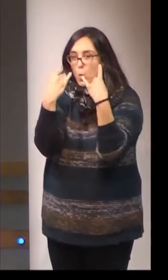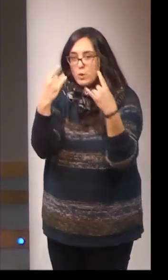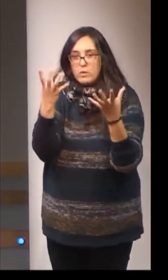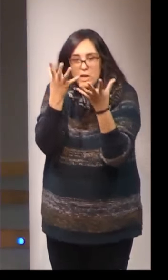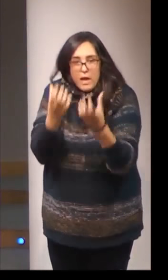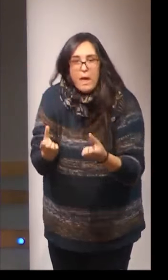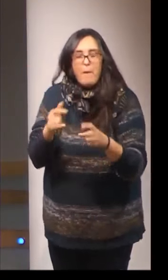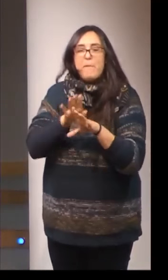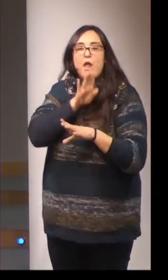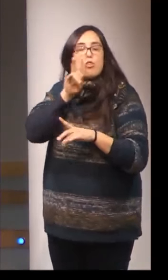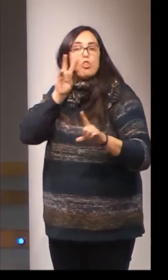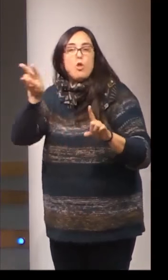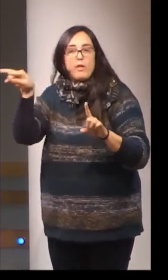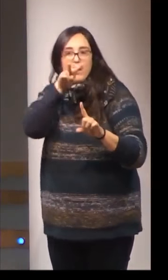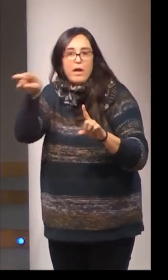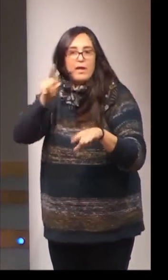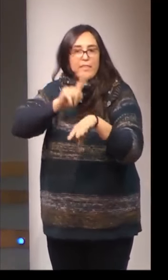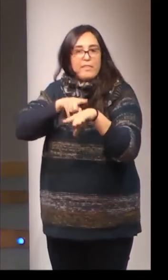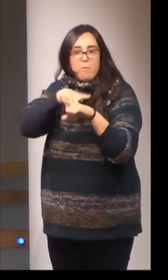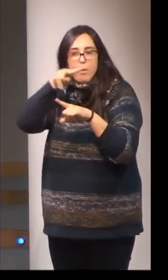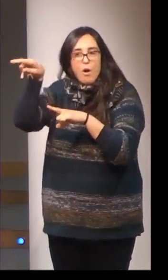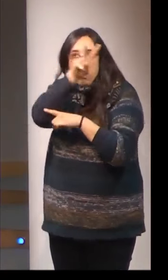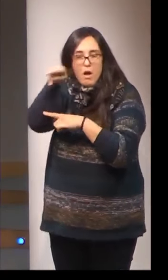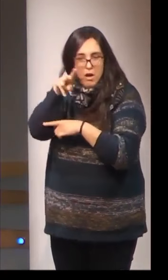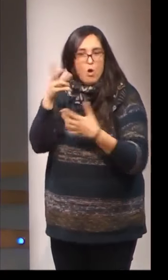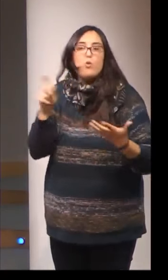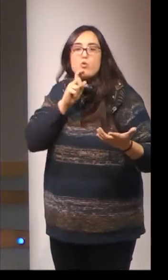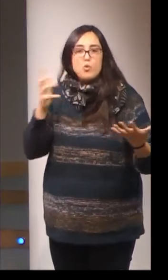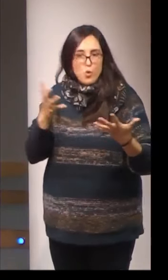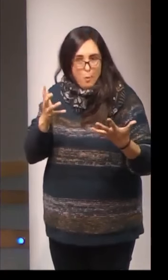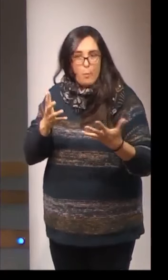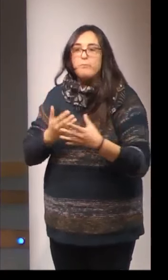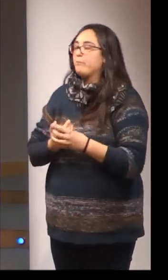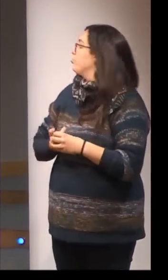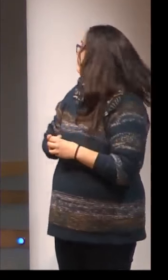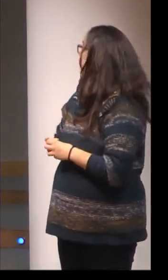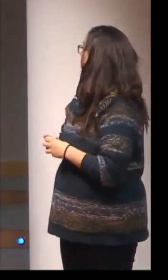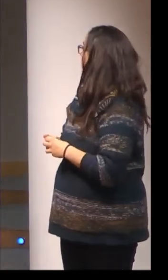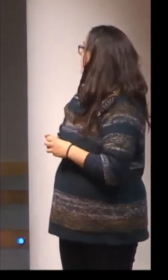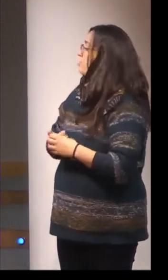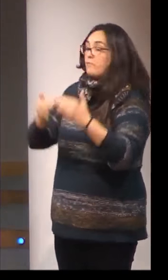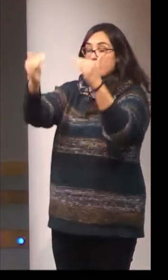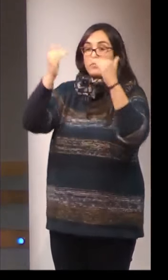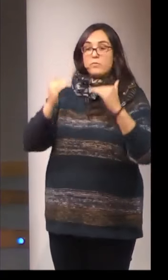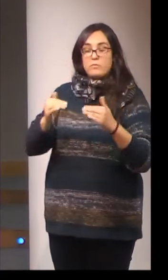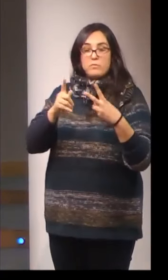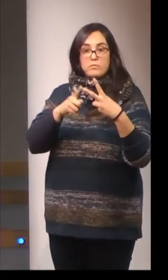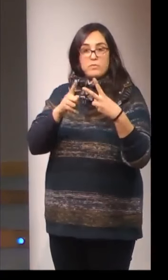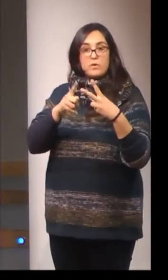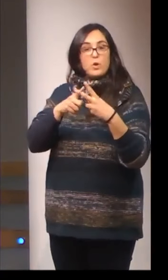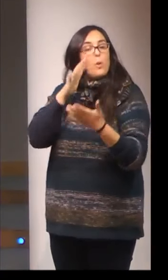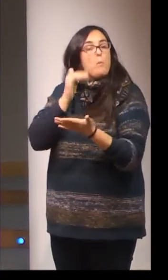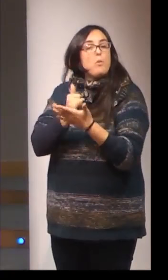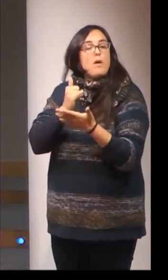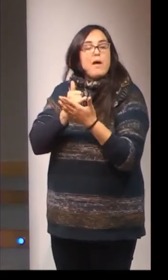Es decir, que sigue la mirada para saber cómo utilizarla también en la televisión